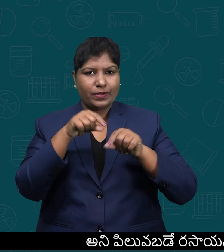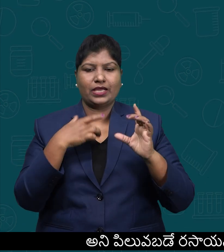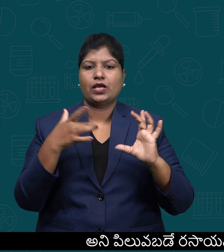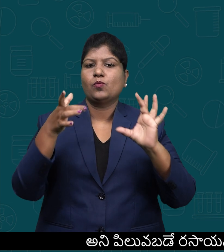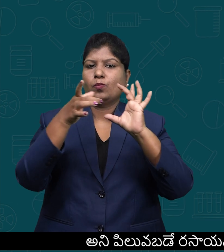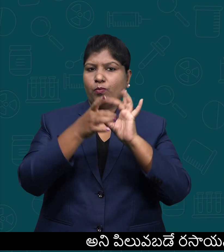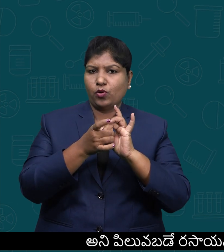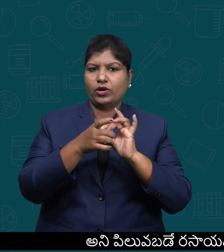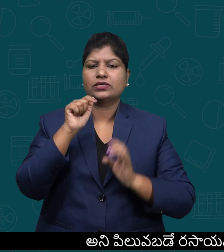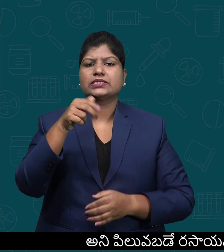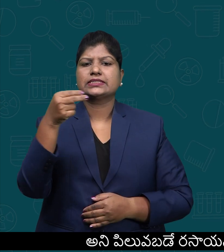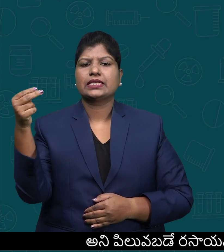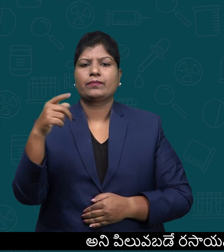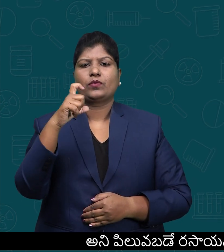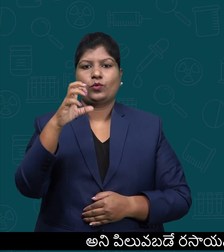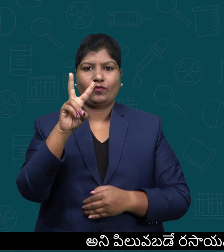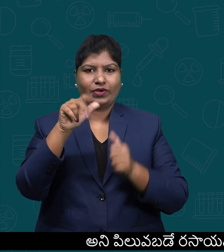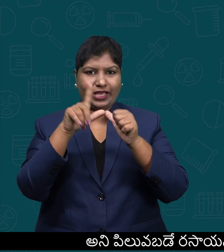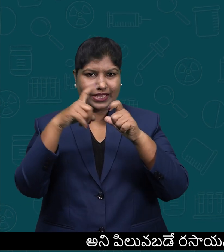ఏర్పడటానికి దారితీస్తుంది.